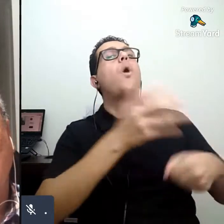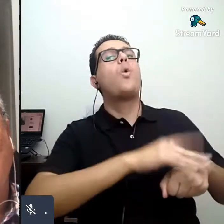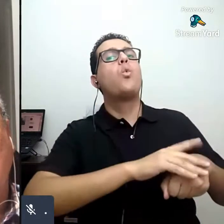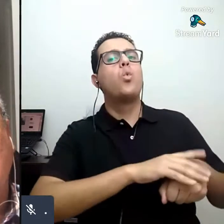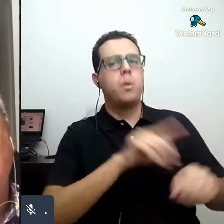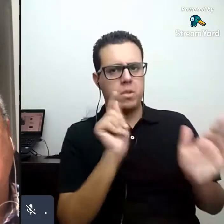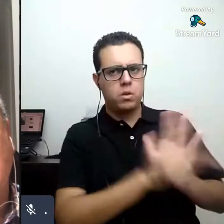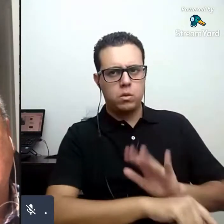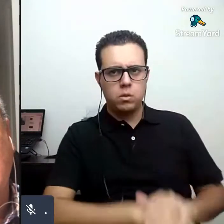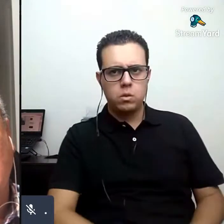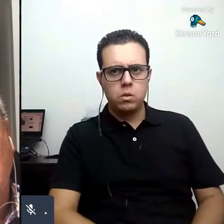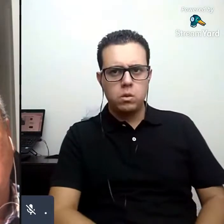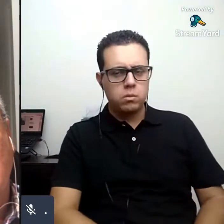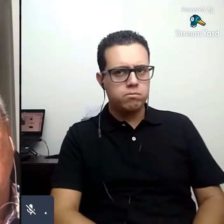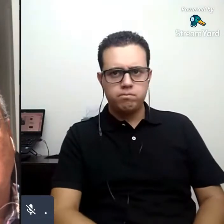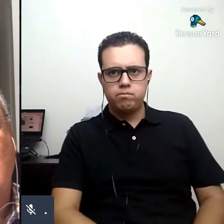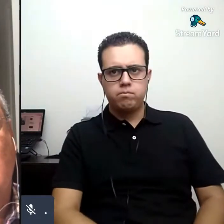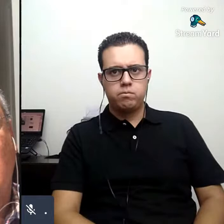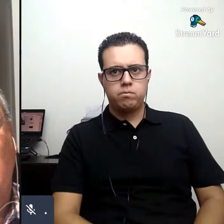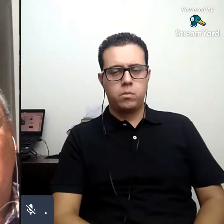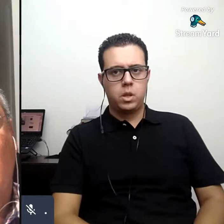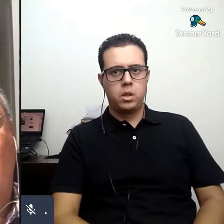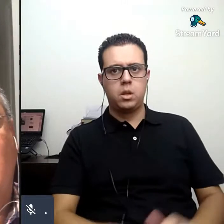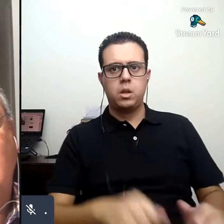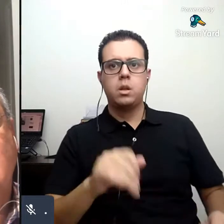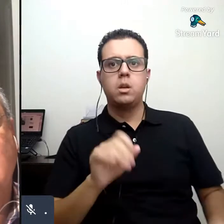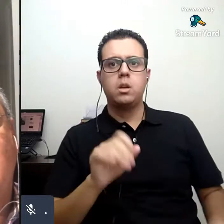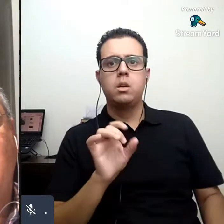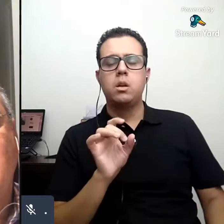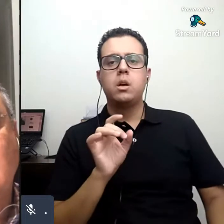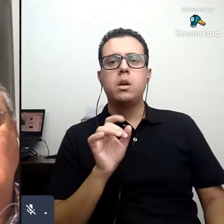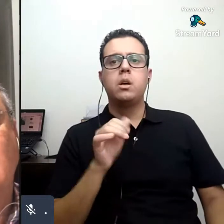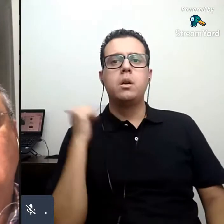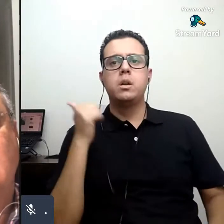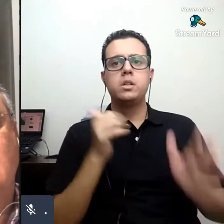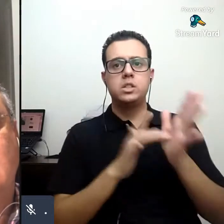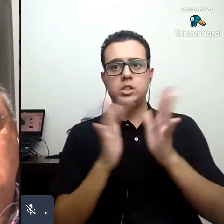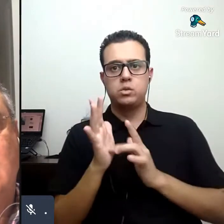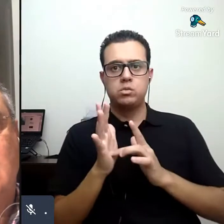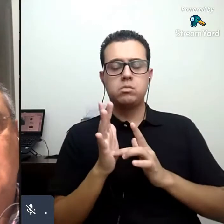Seu simples desejo de que houvesse